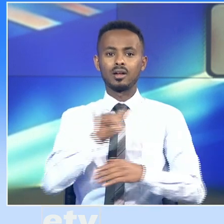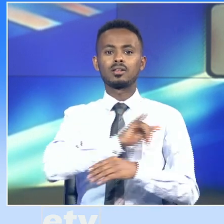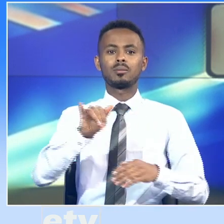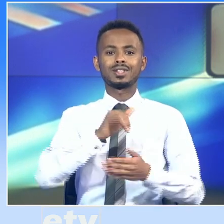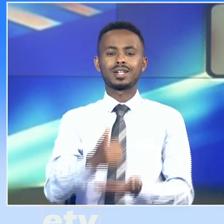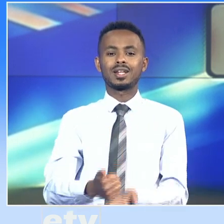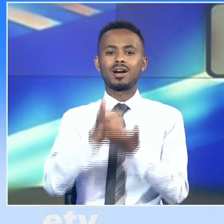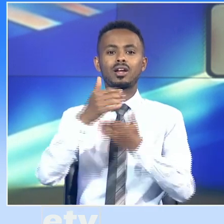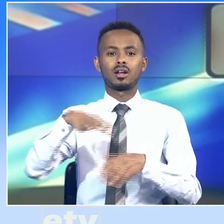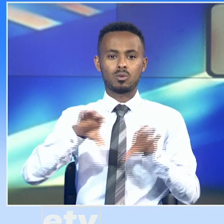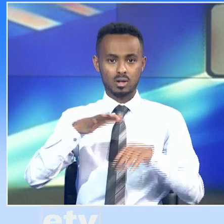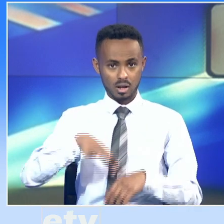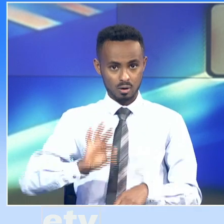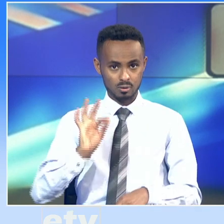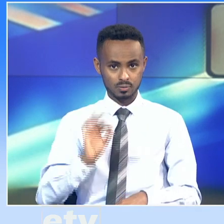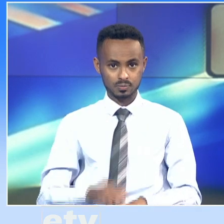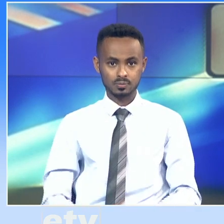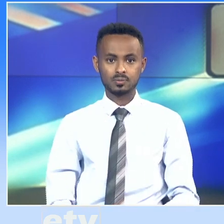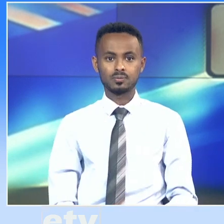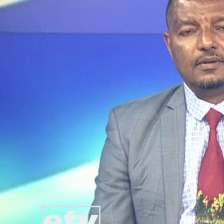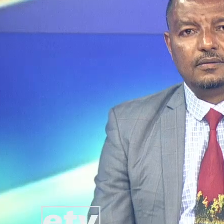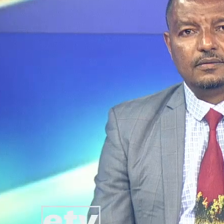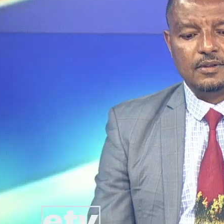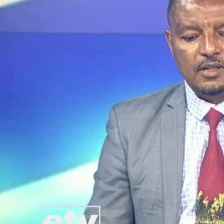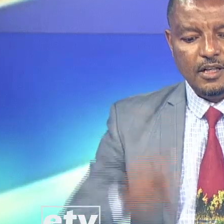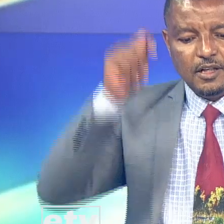ድጋፍ እያደረጉ ይገኛሉ።